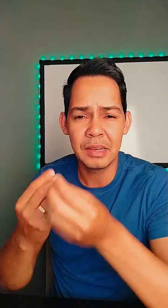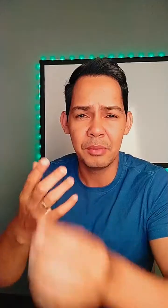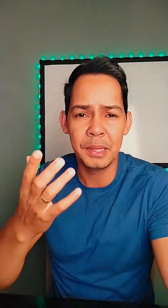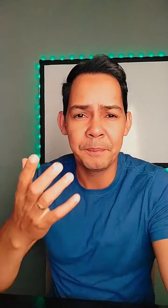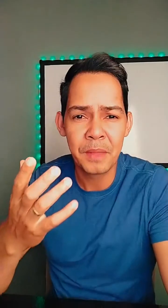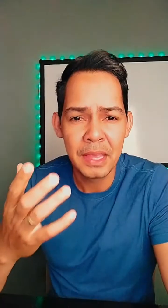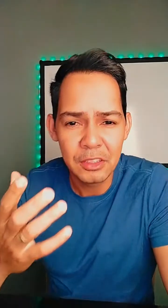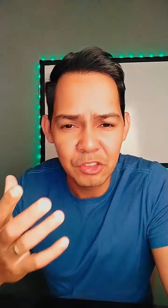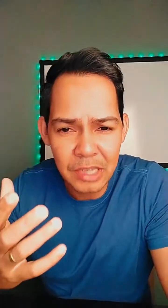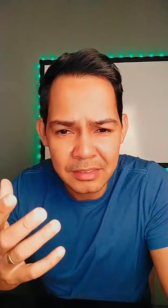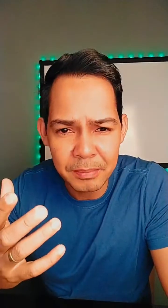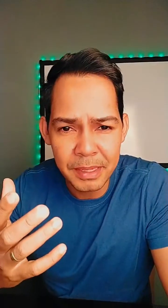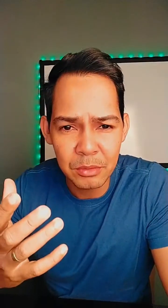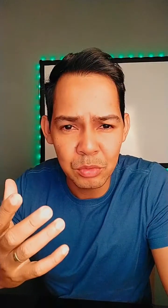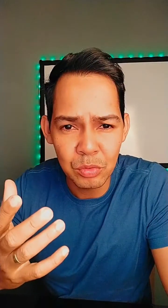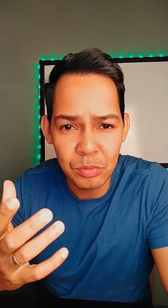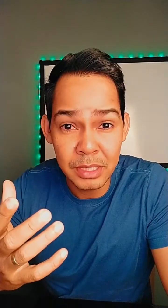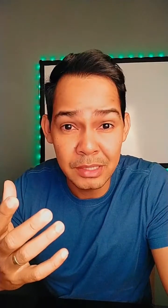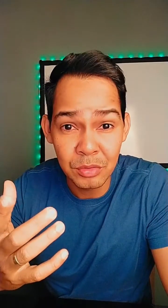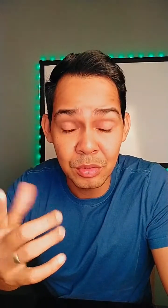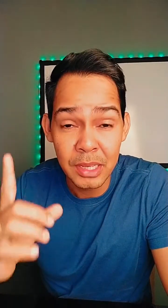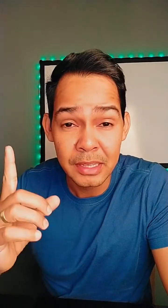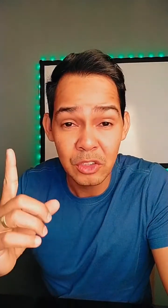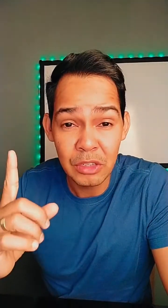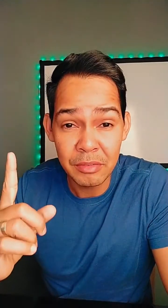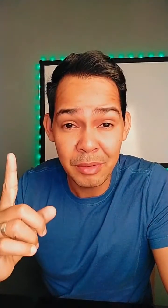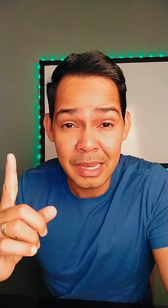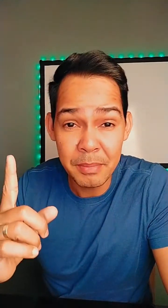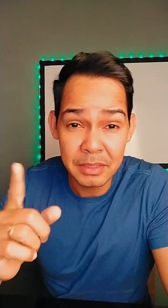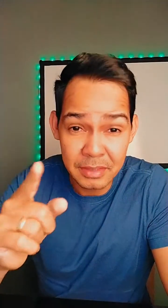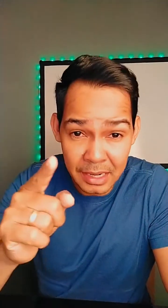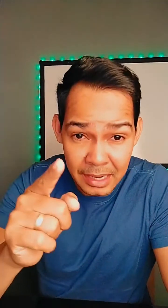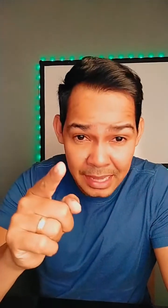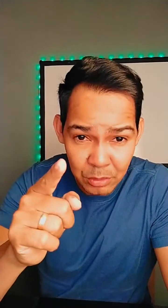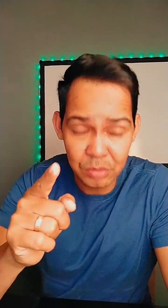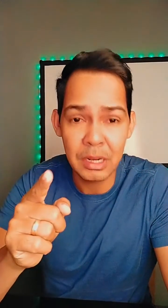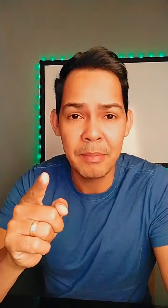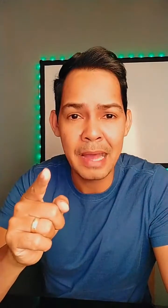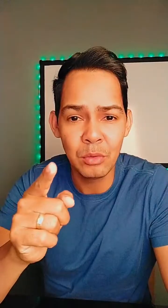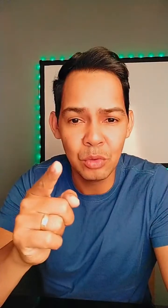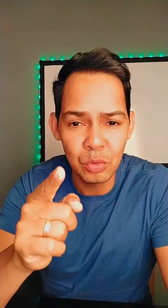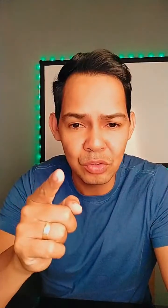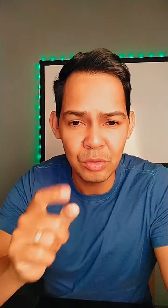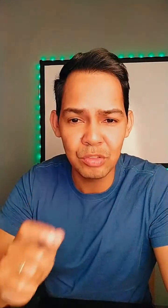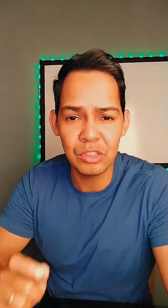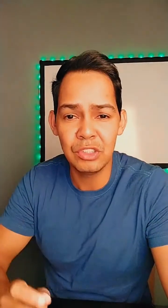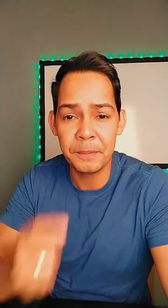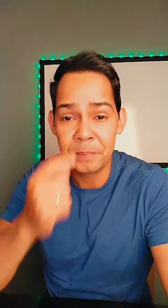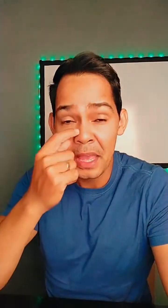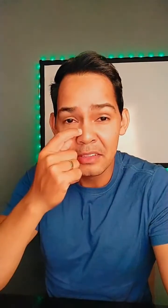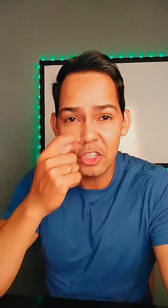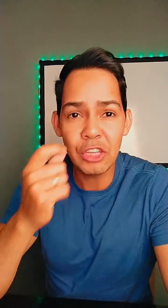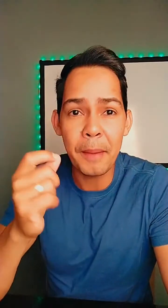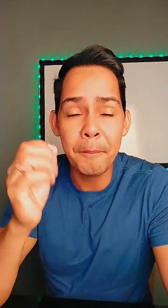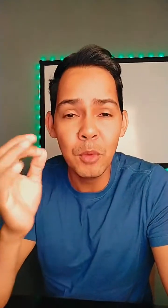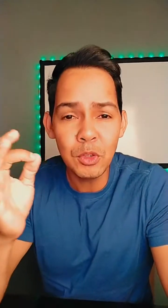ele? Já se perguntou sobre isso? Já viu a Libras lá no seu trabalho, no seu dia a dia? Seja muito